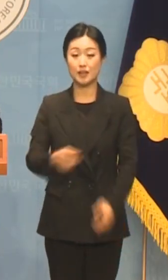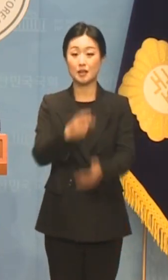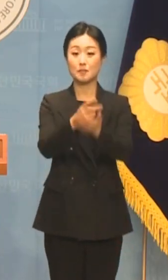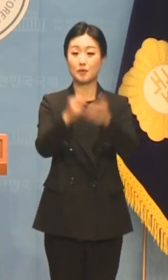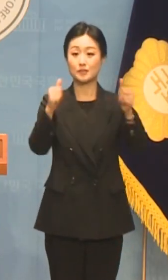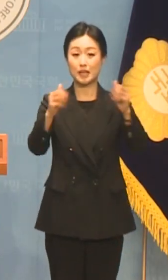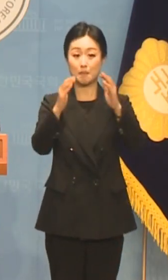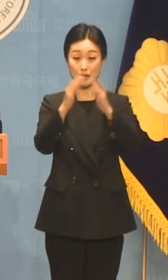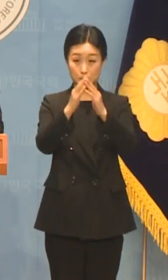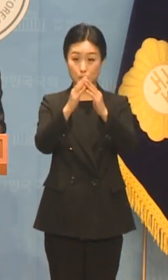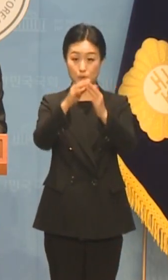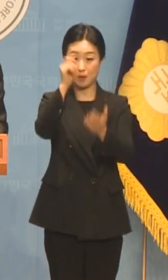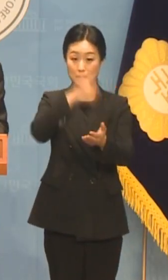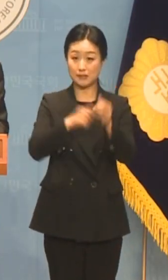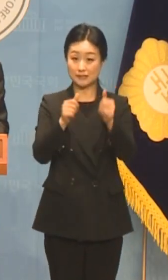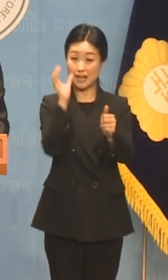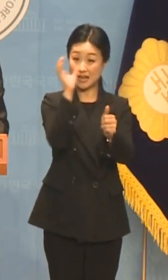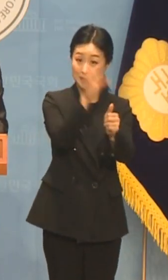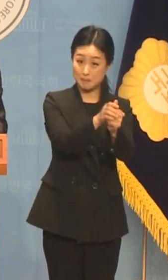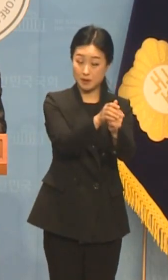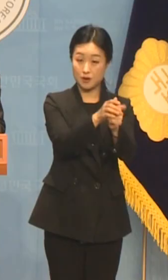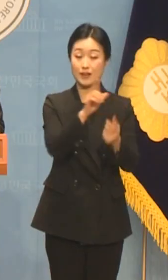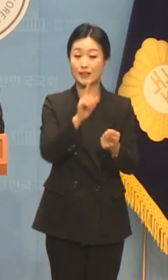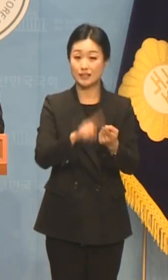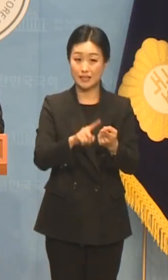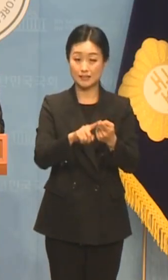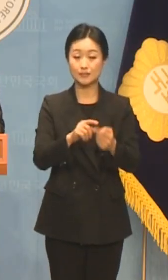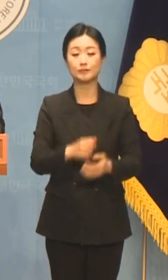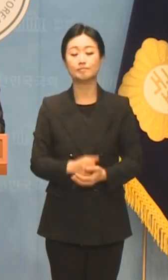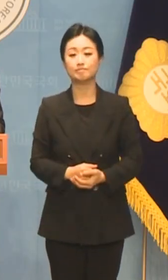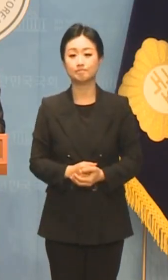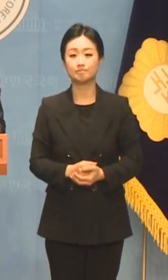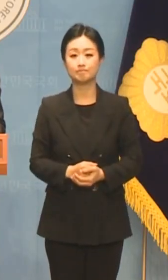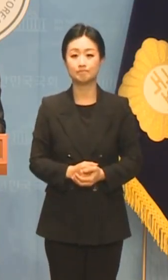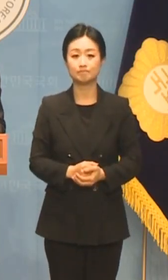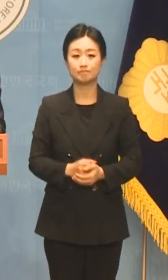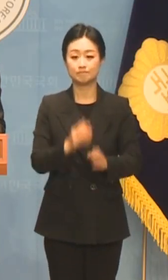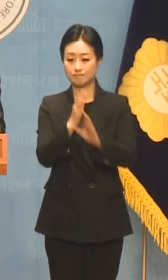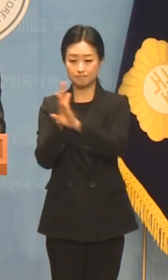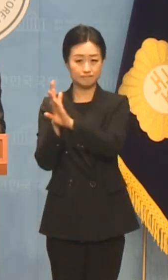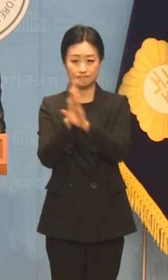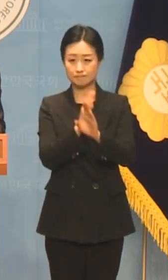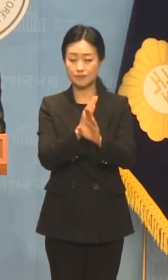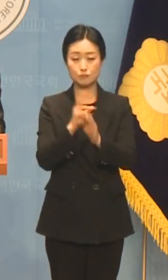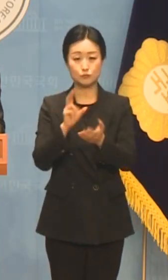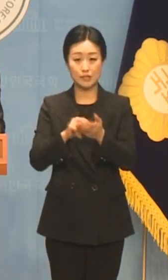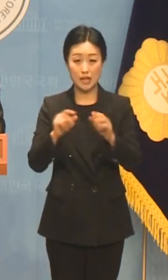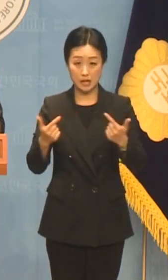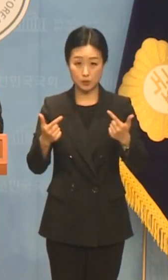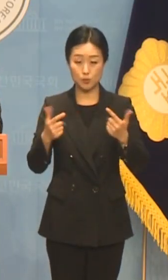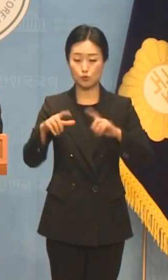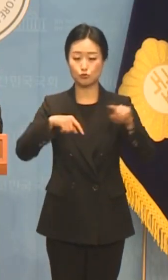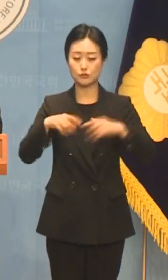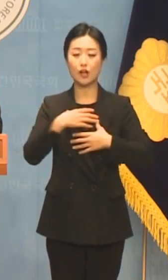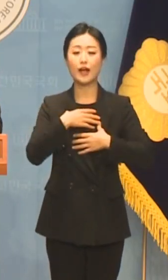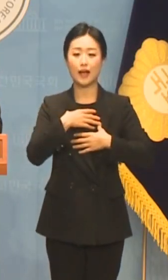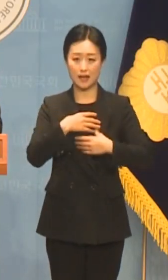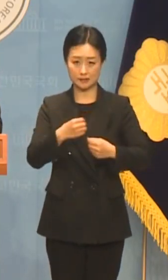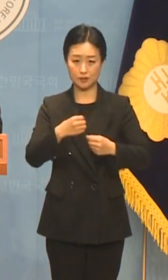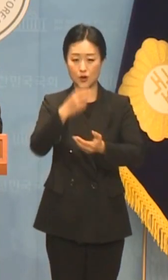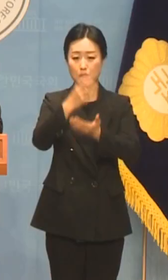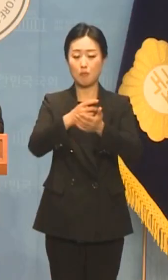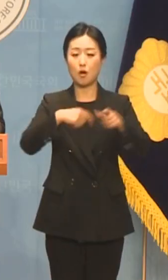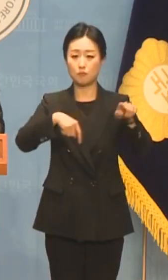헌법재판관 임명은 위헌적인 이중잣대가 아닌 국정 안정과 법치 수호의 원칙 아래 이루어져야